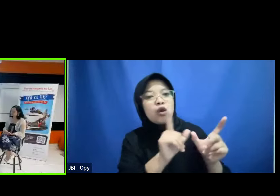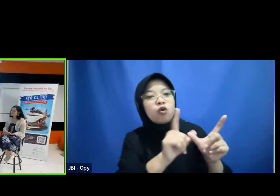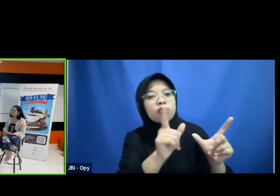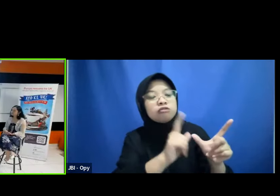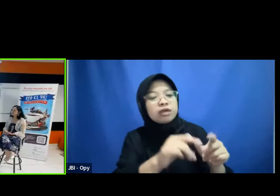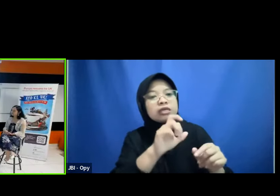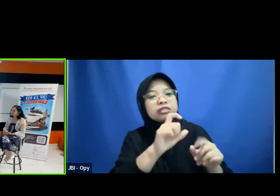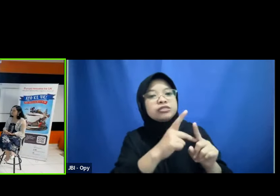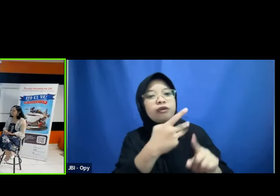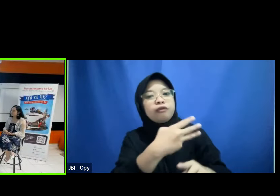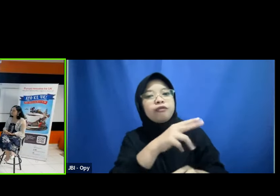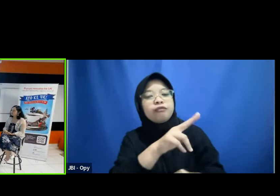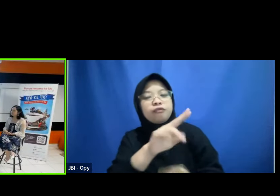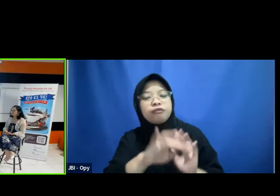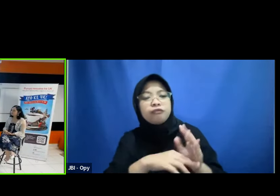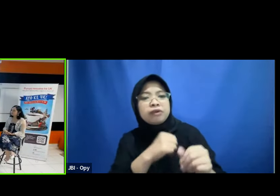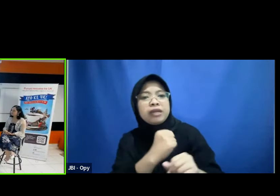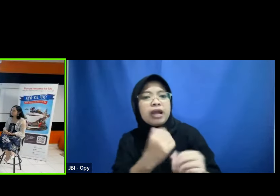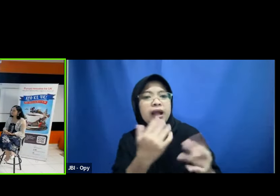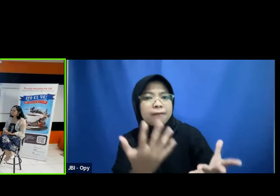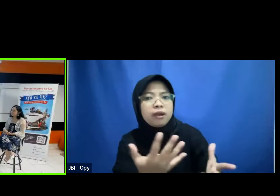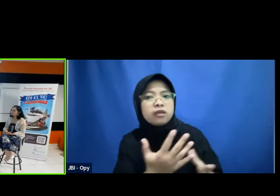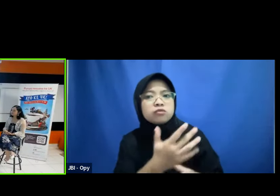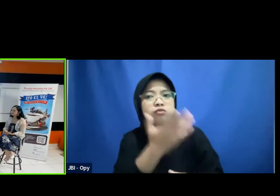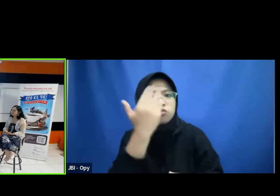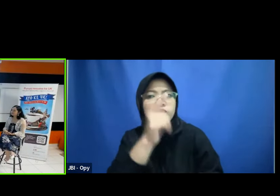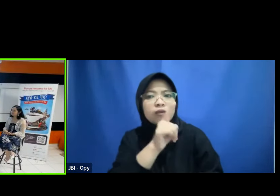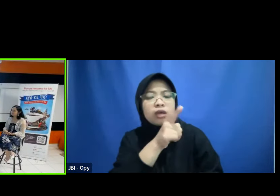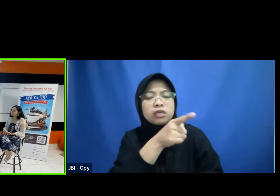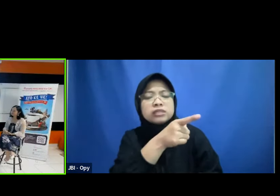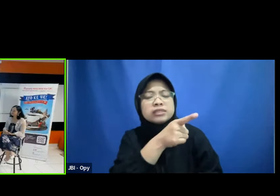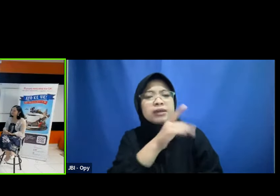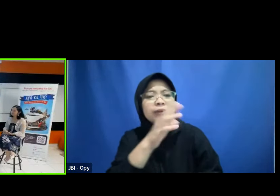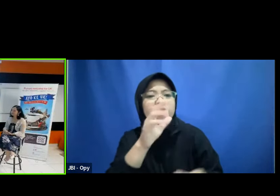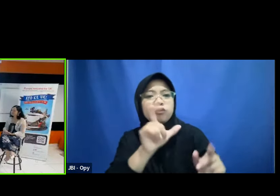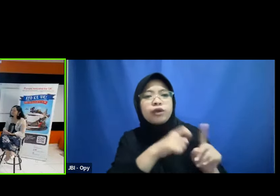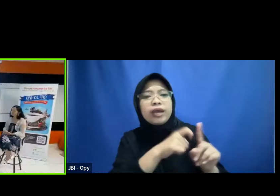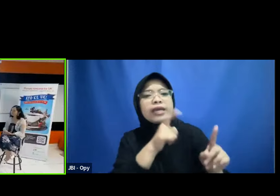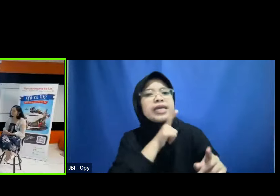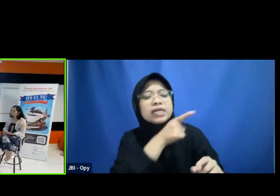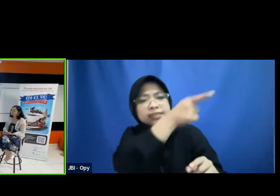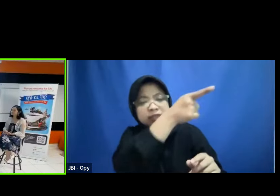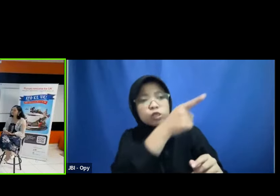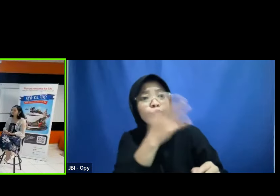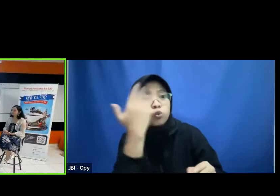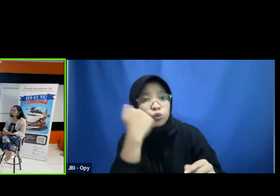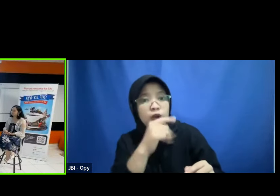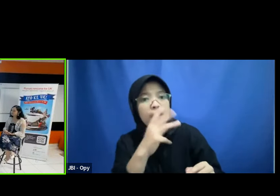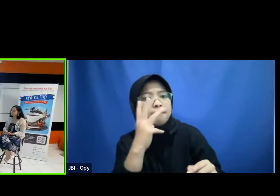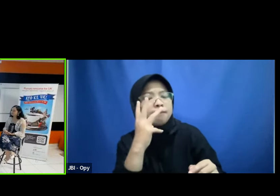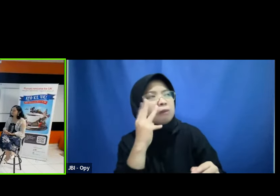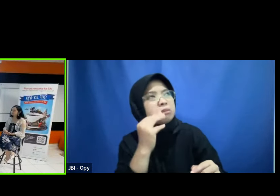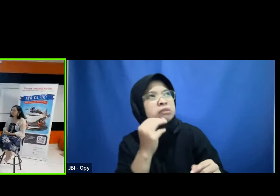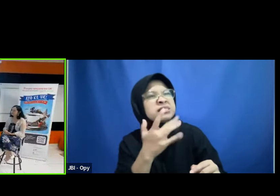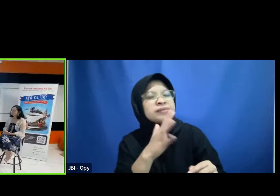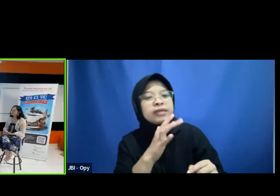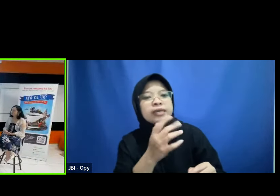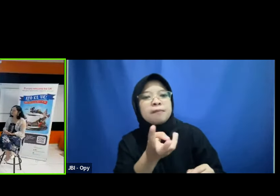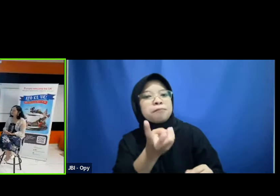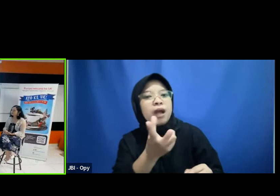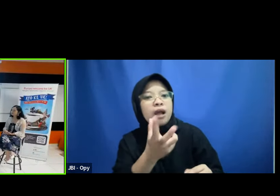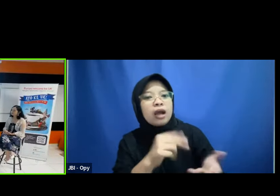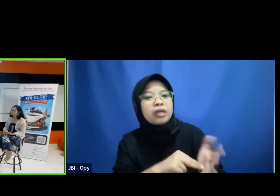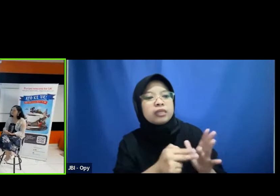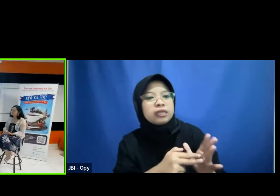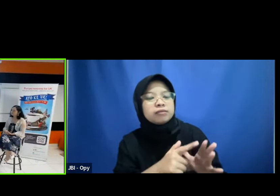shivening bahkan kayak kayaknya UK tuh sebenarnya gampang ya dalam tanda kutip karena mereka udah langsung